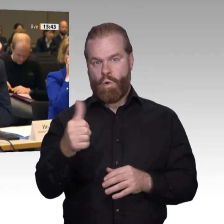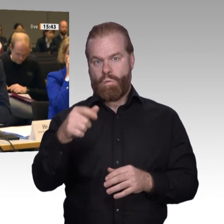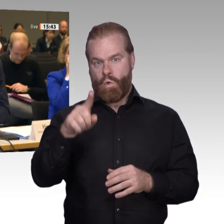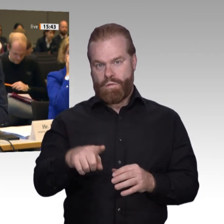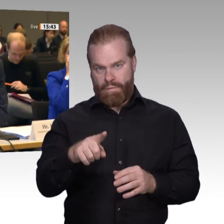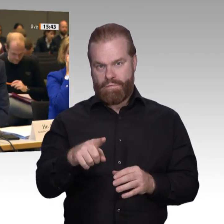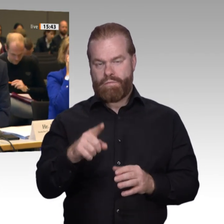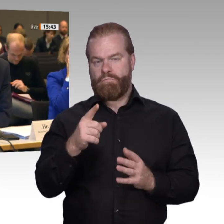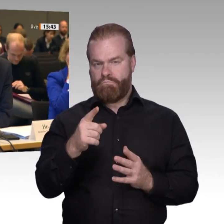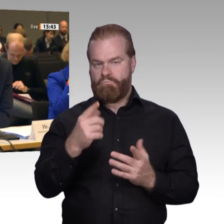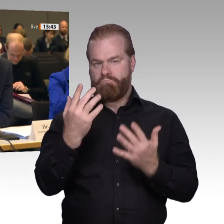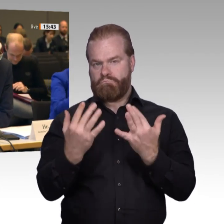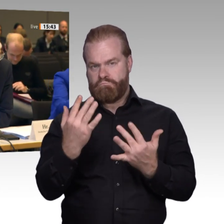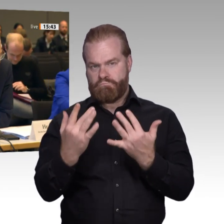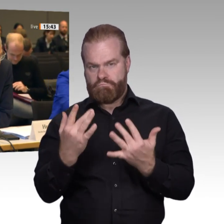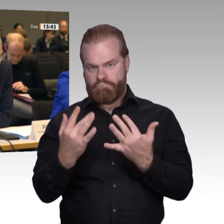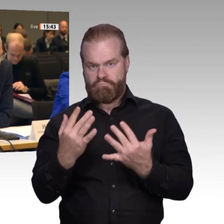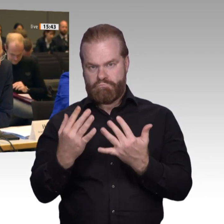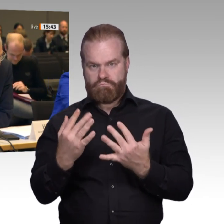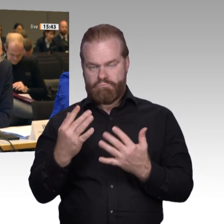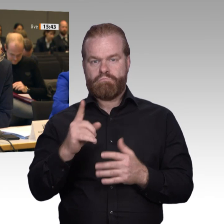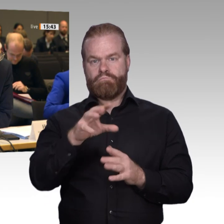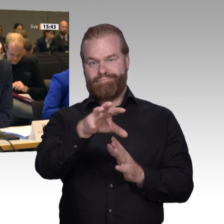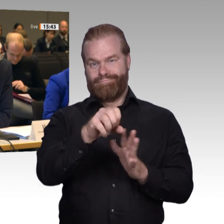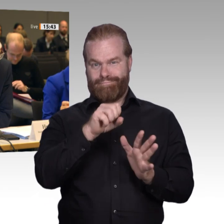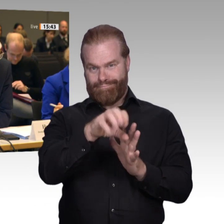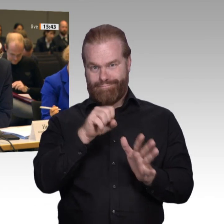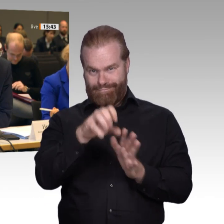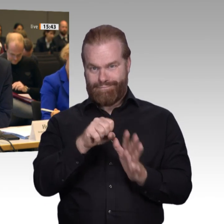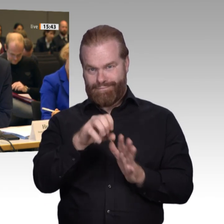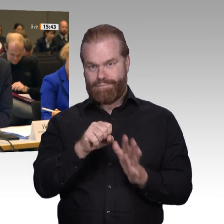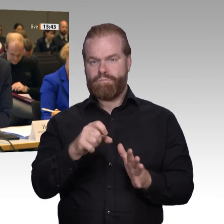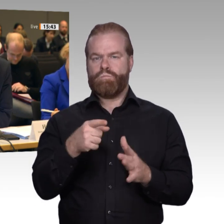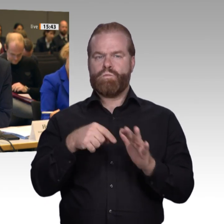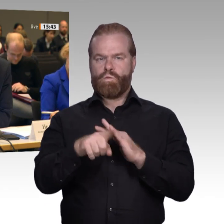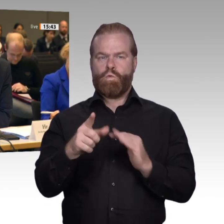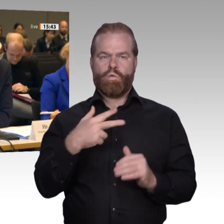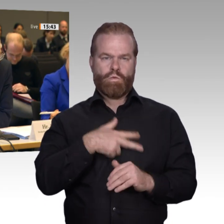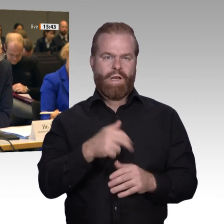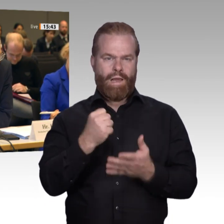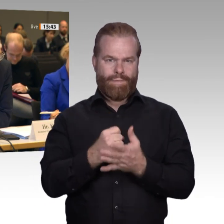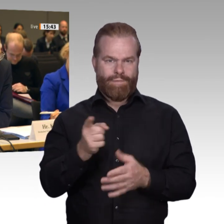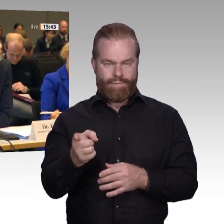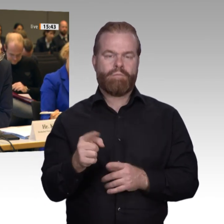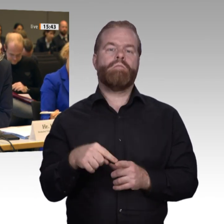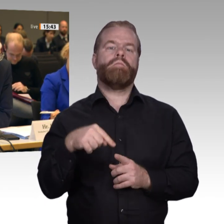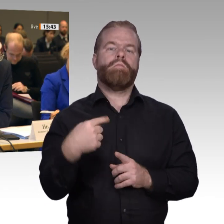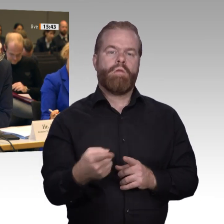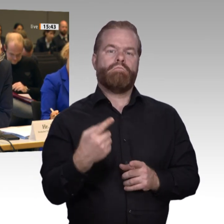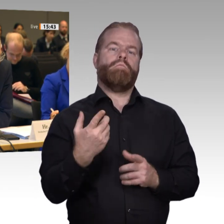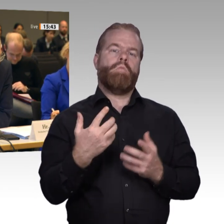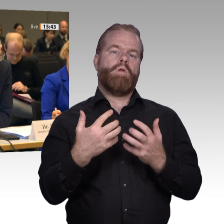würden wir ganz grob auf einen Personenkreis, wo es sich unmittelbar materiell auswirken würde in